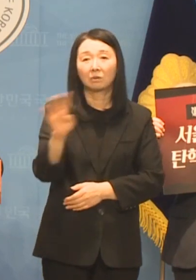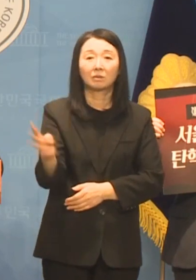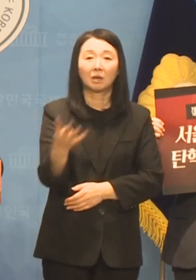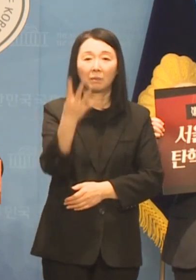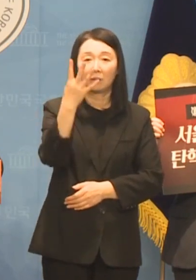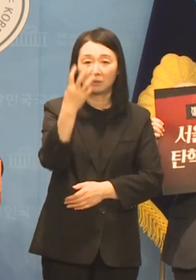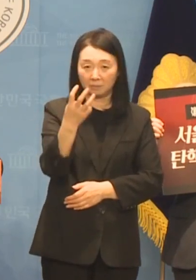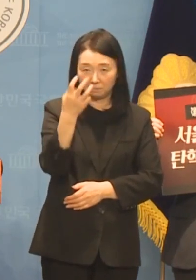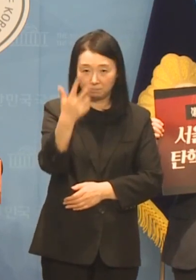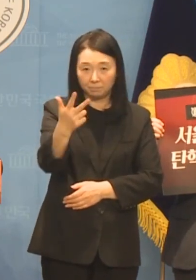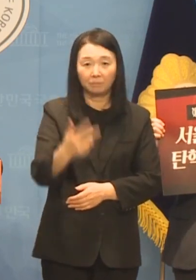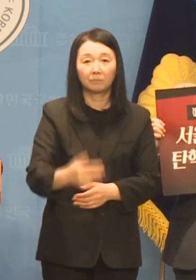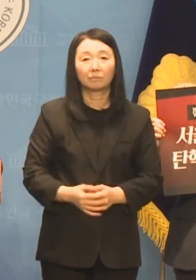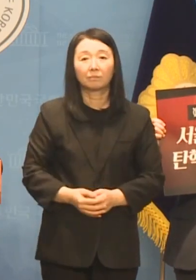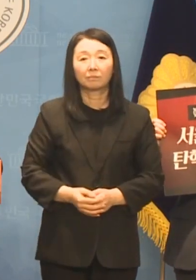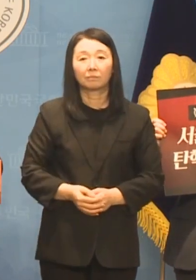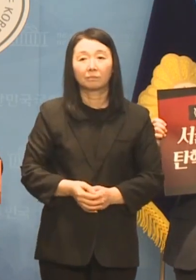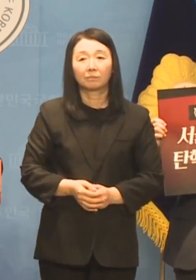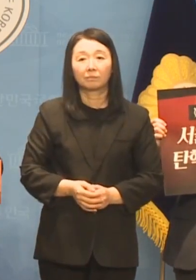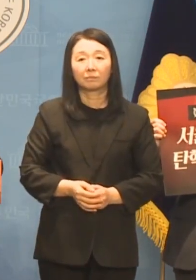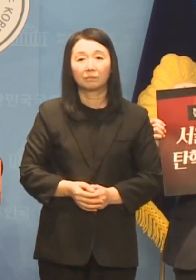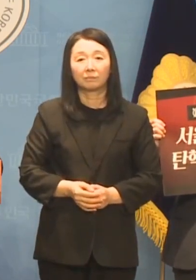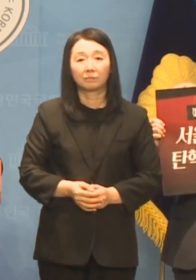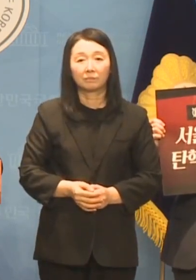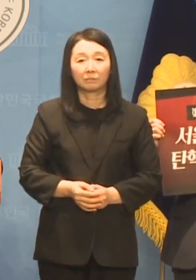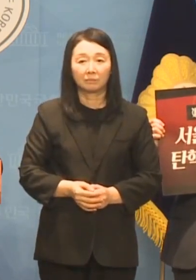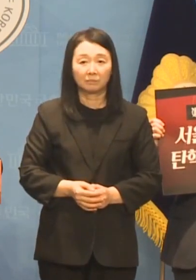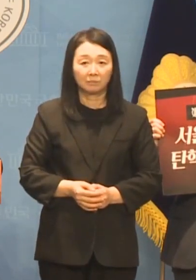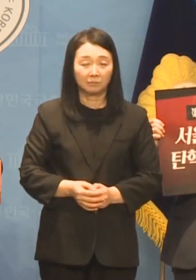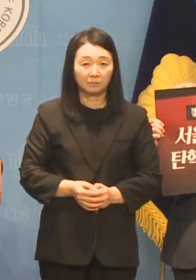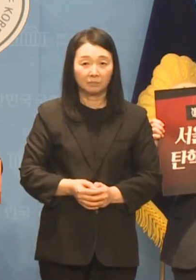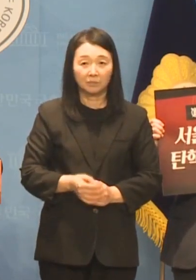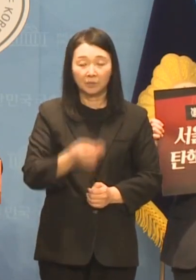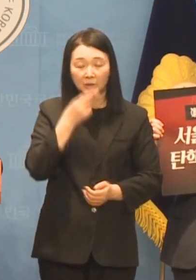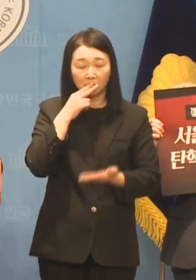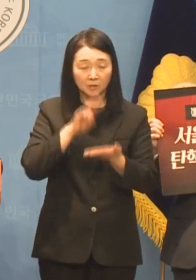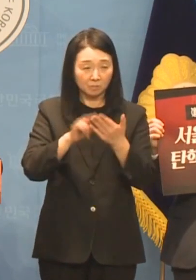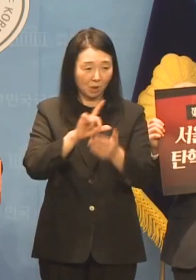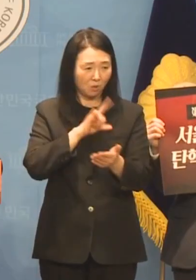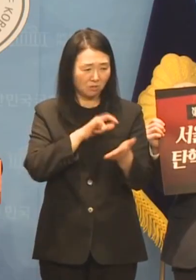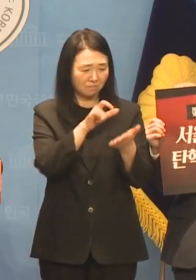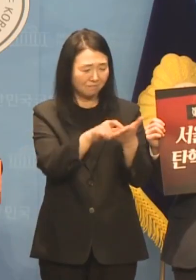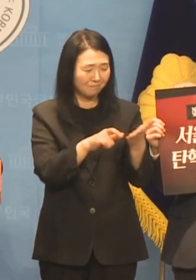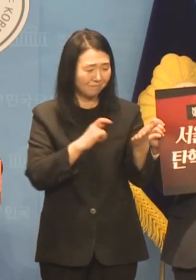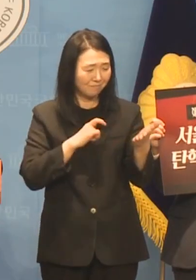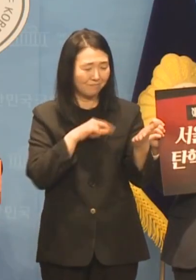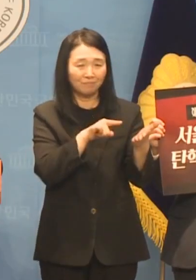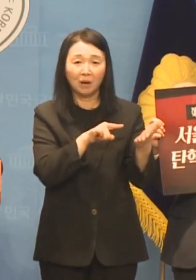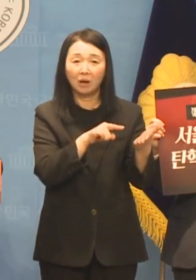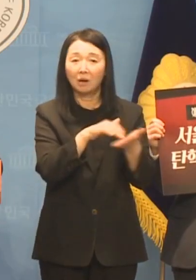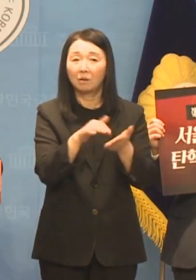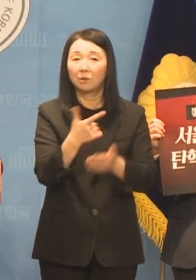19,437건이나 확인되었습니다. 또한 수상한 집배원의 이름이 기재된 사례가 무려